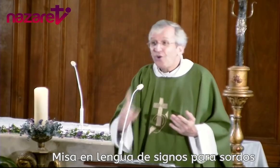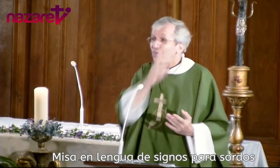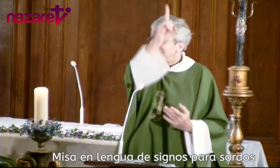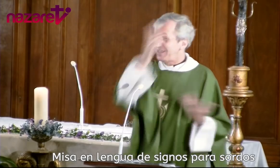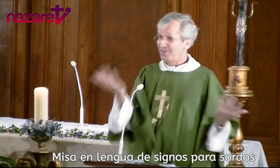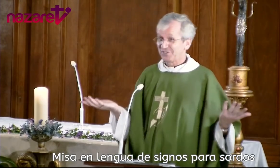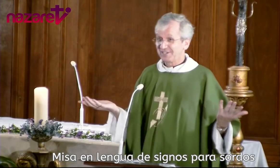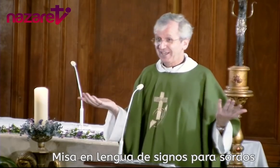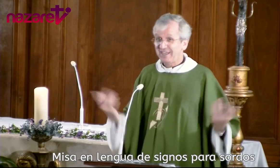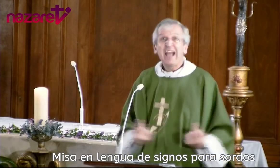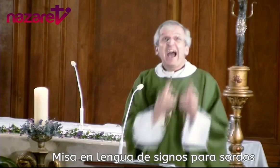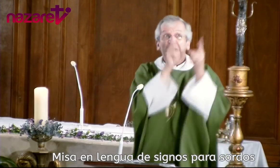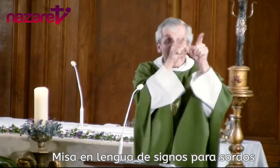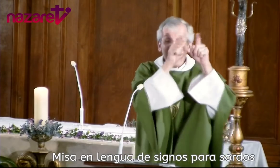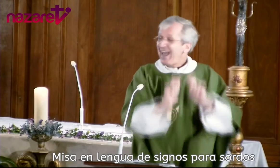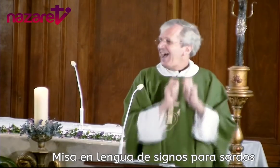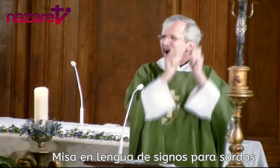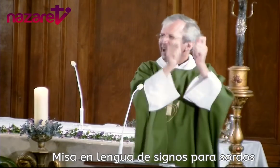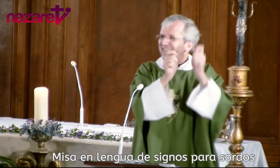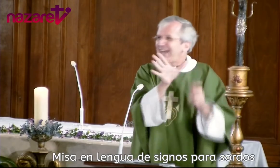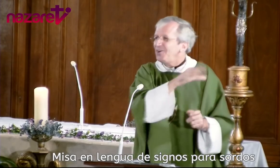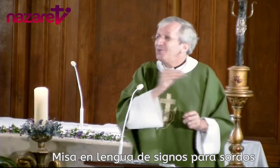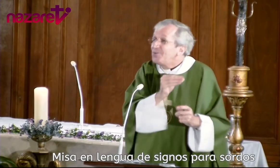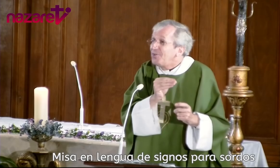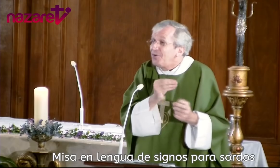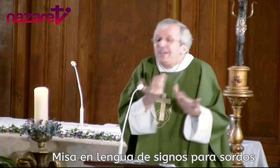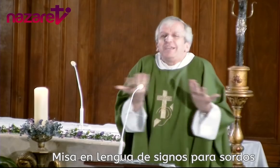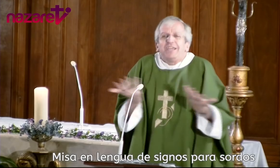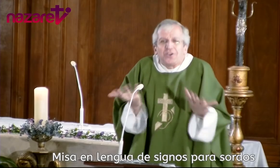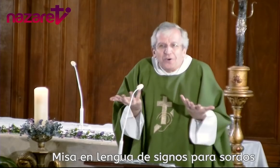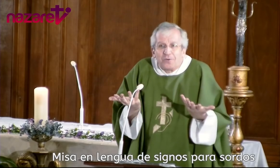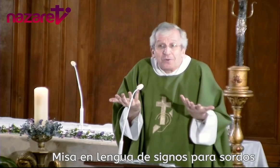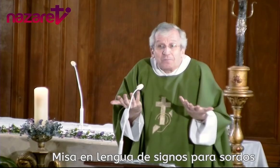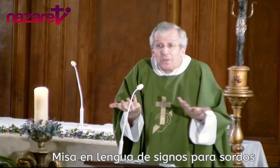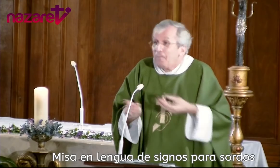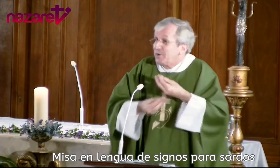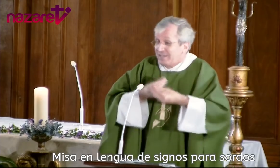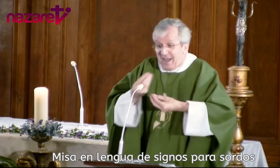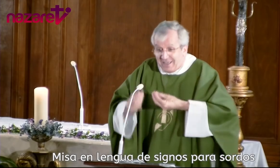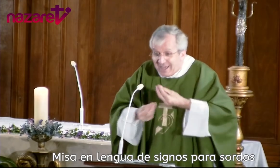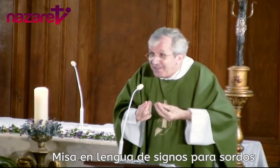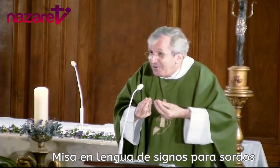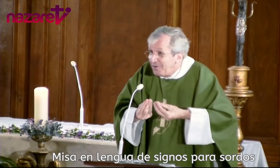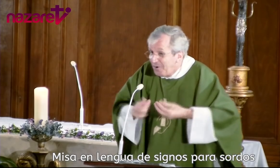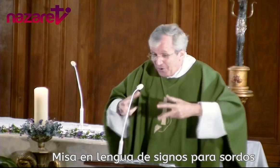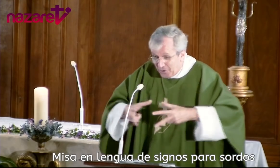es de Dios. Es decir, a Él hay que darlo todo. ¿Y cómo? Pues haciendo lo que